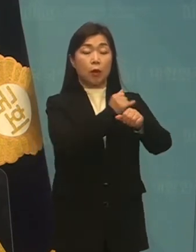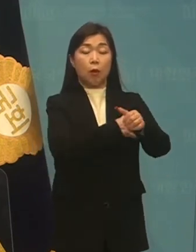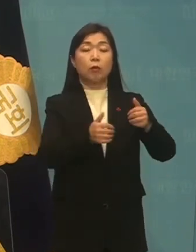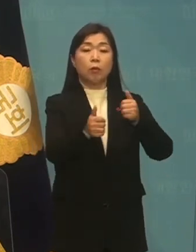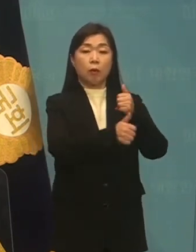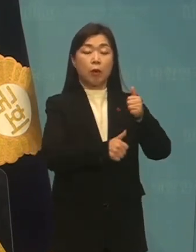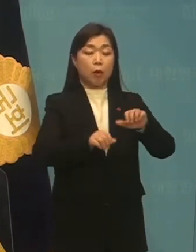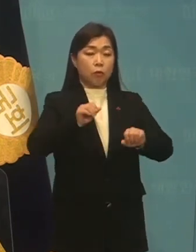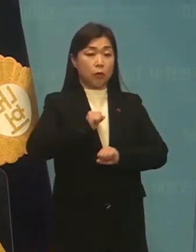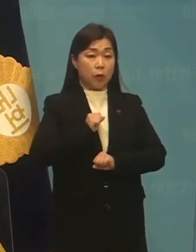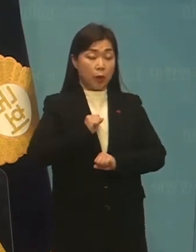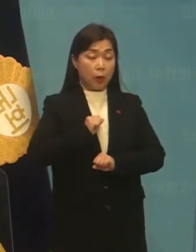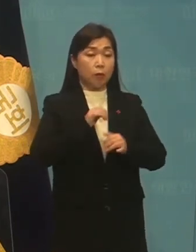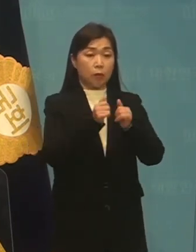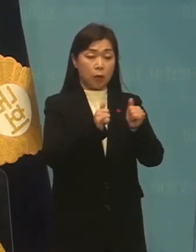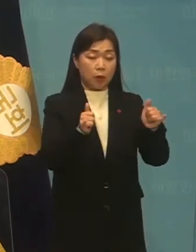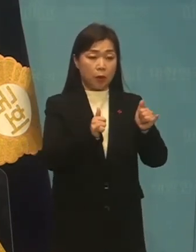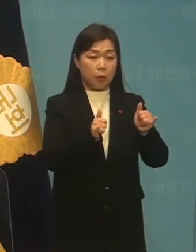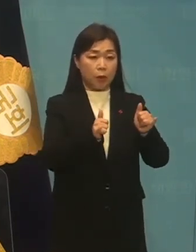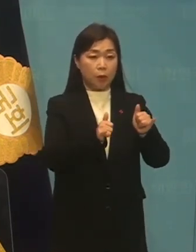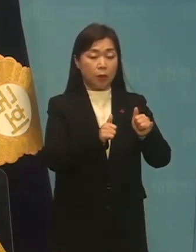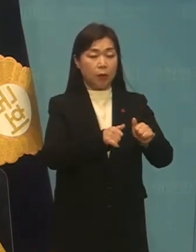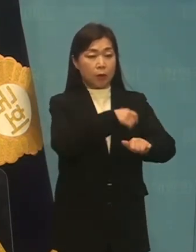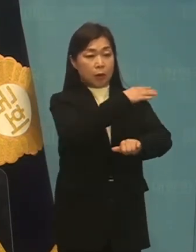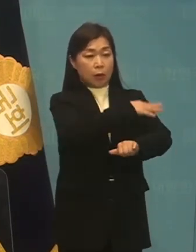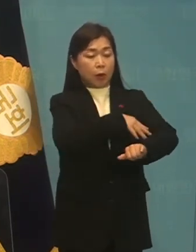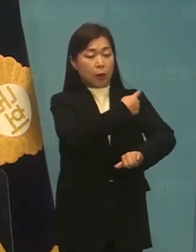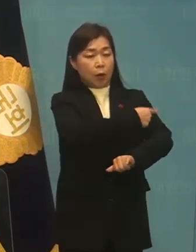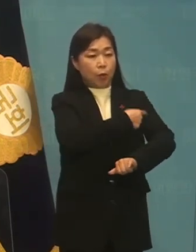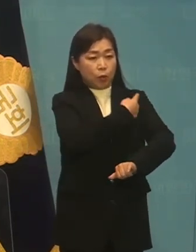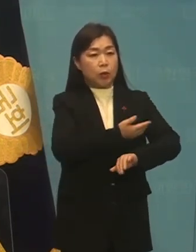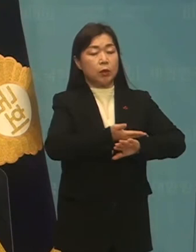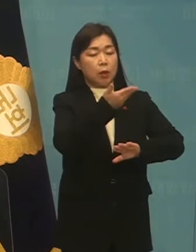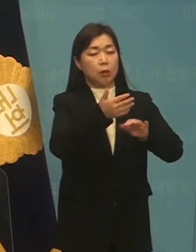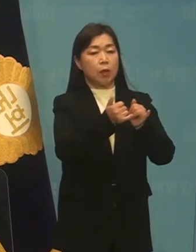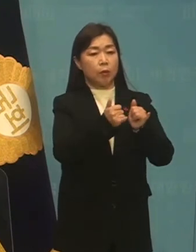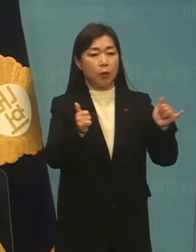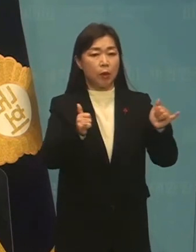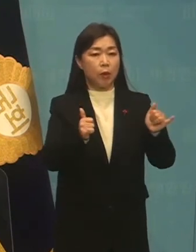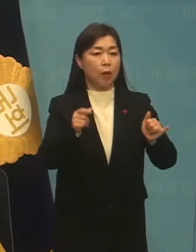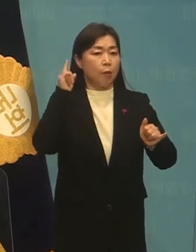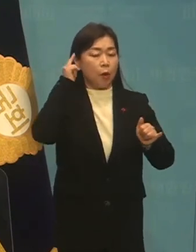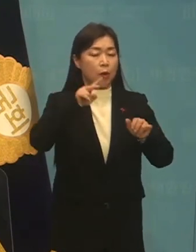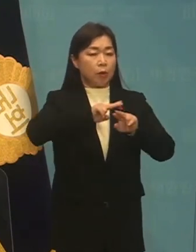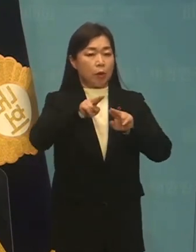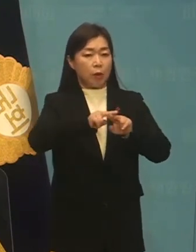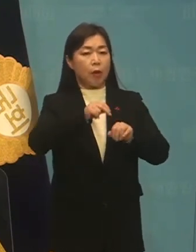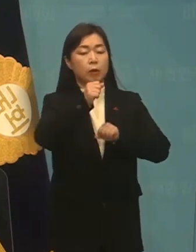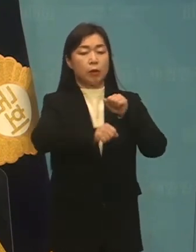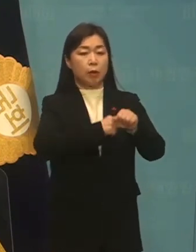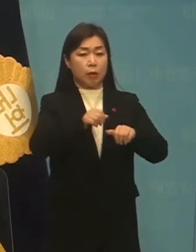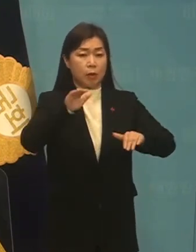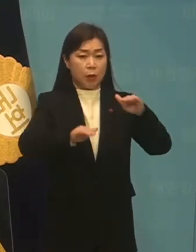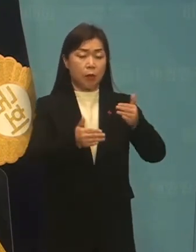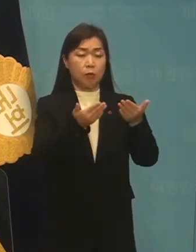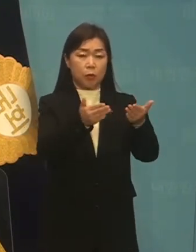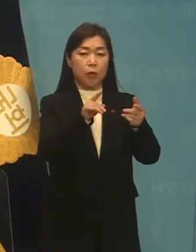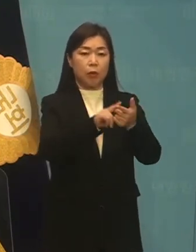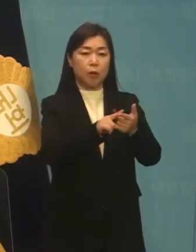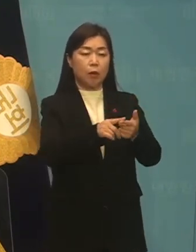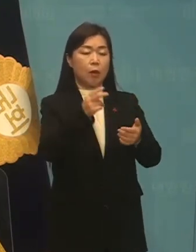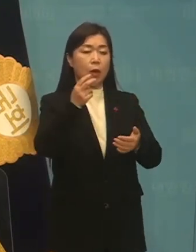국가인권위원회가 군대 병사와 간부의 두발 규정 차등적용이 헌법상 평등권을